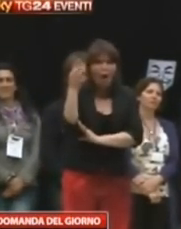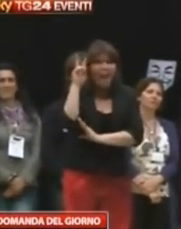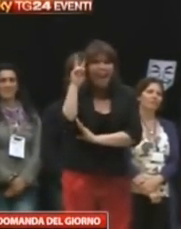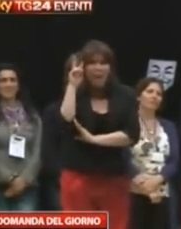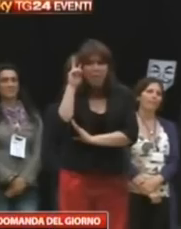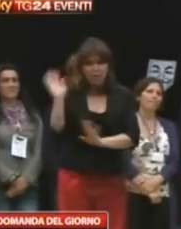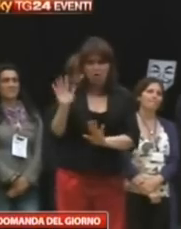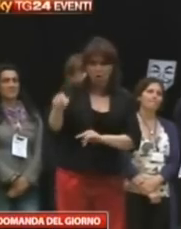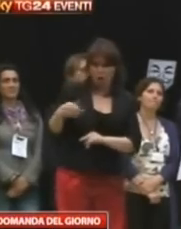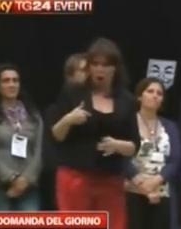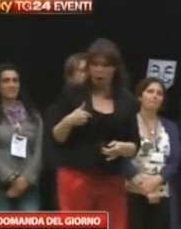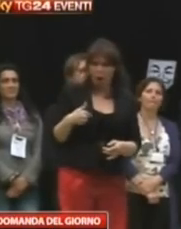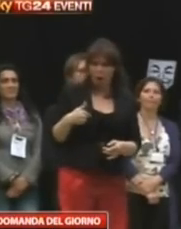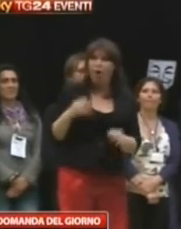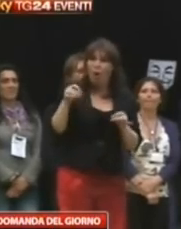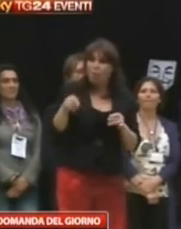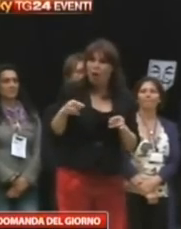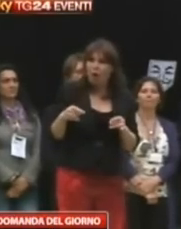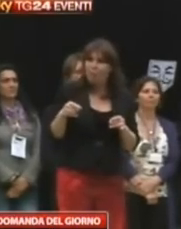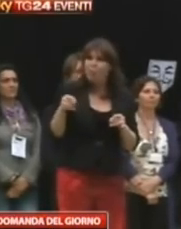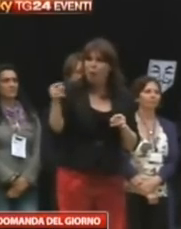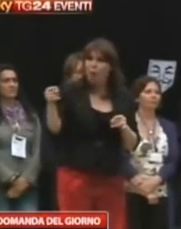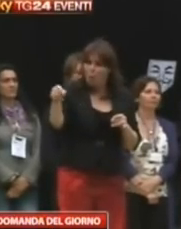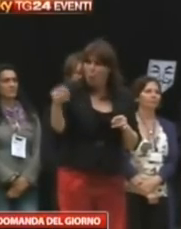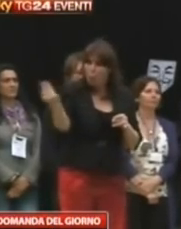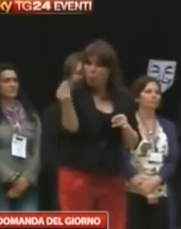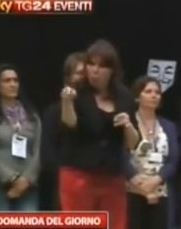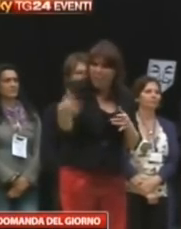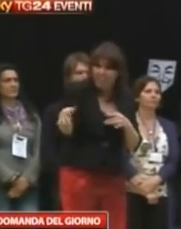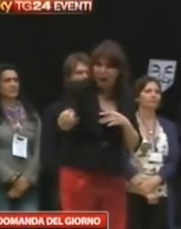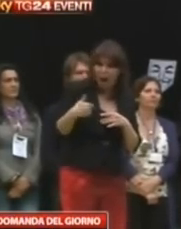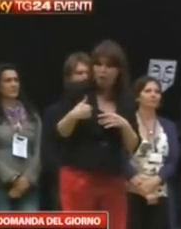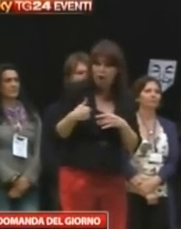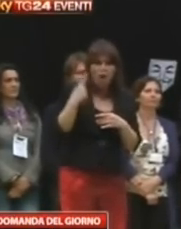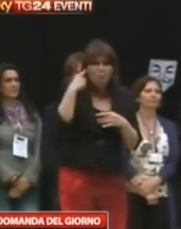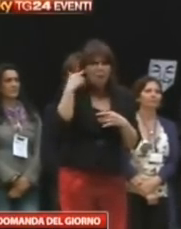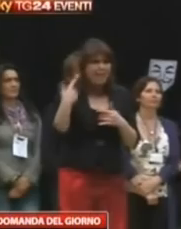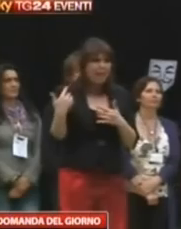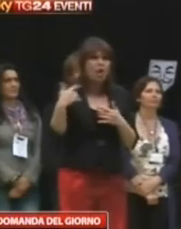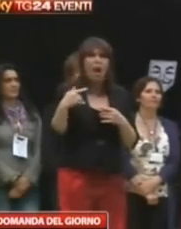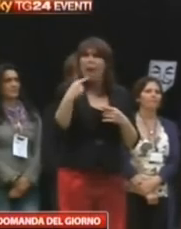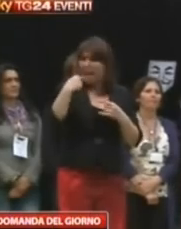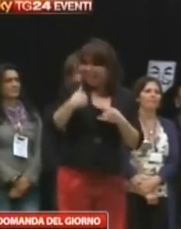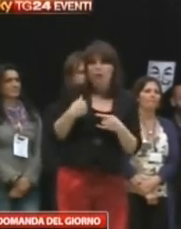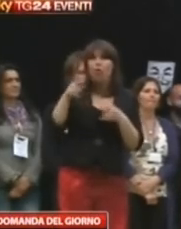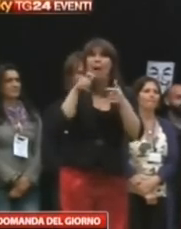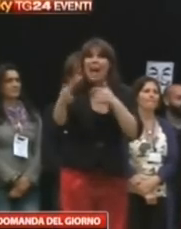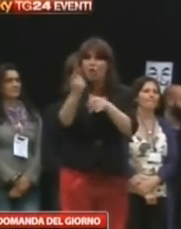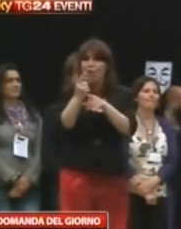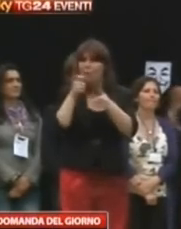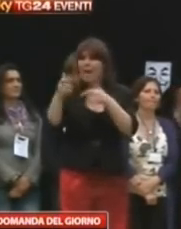Lebetino, marito, perché non hai parlato con lui? Perché non hai parlato con lui? Me lo sento sempre dire ancora,